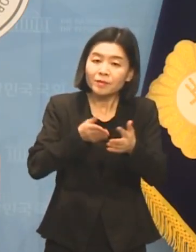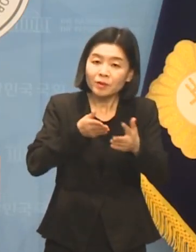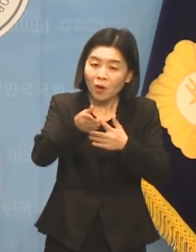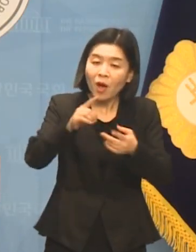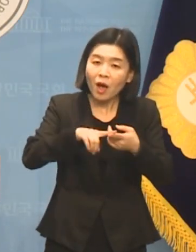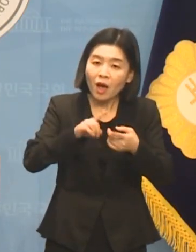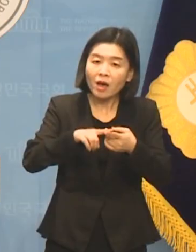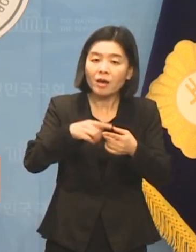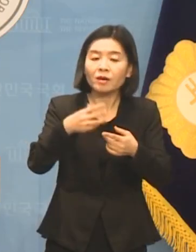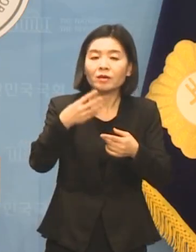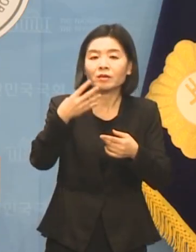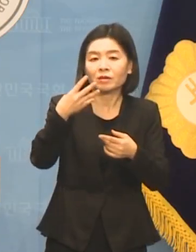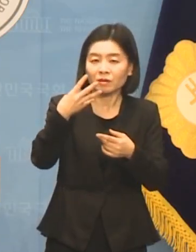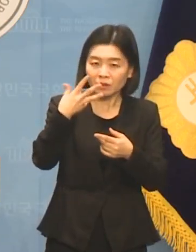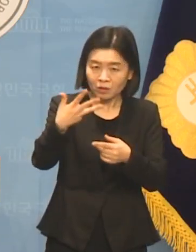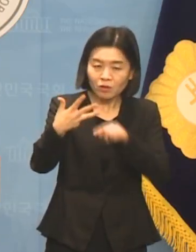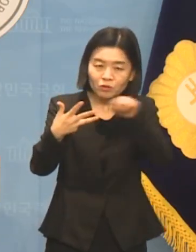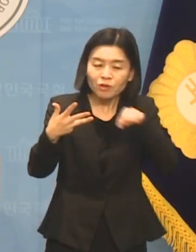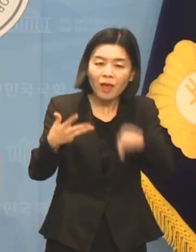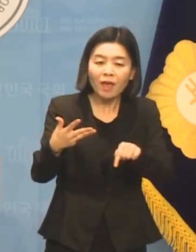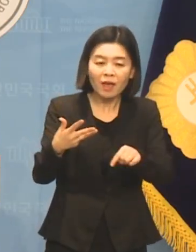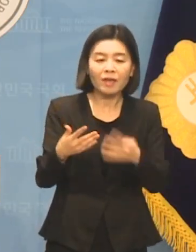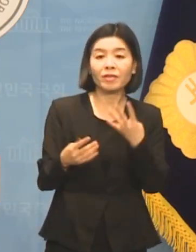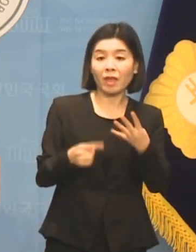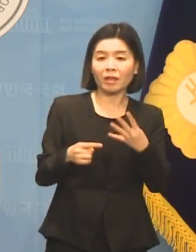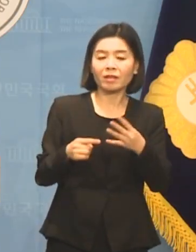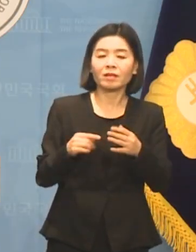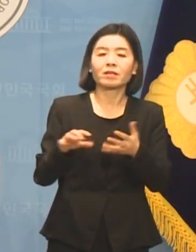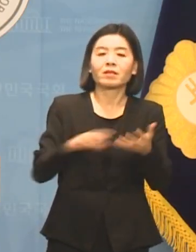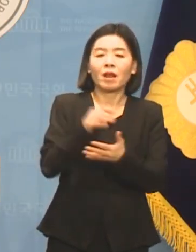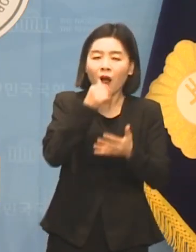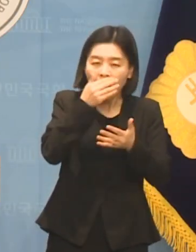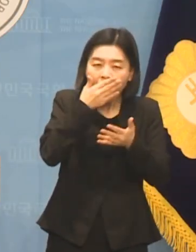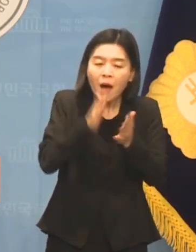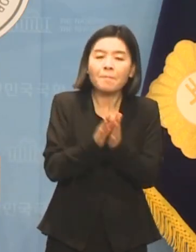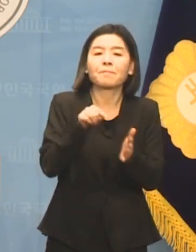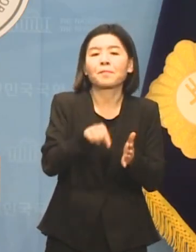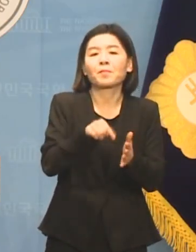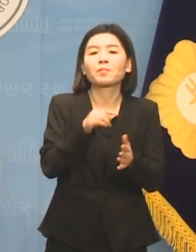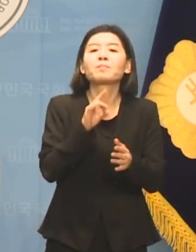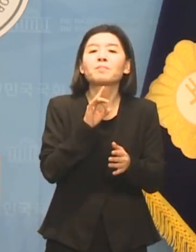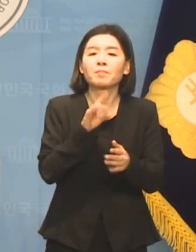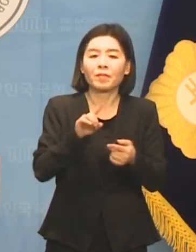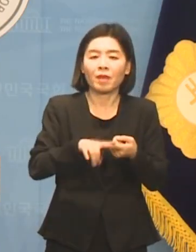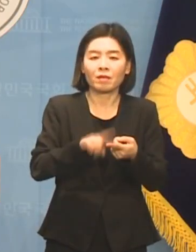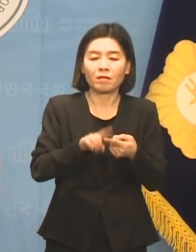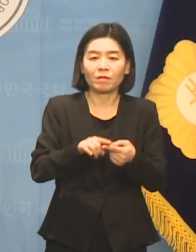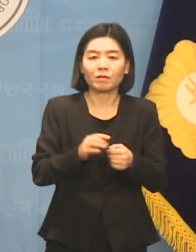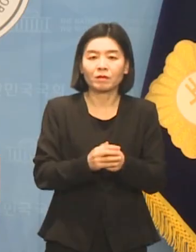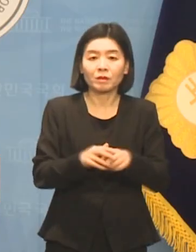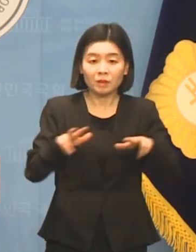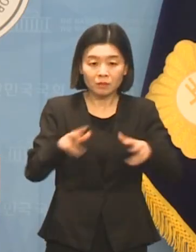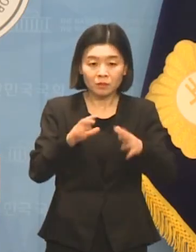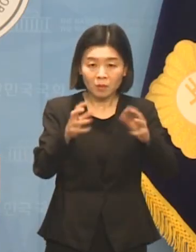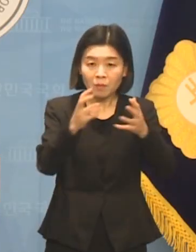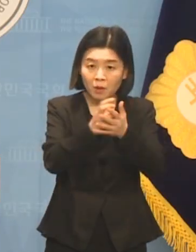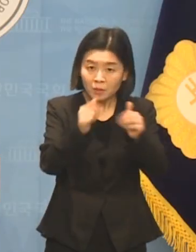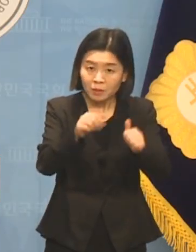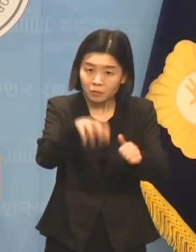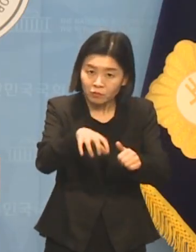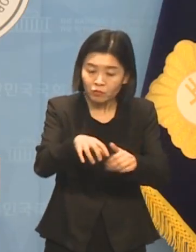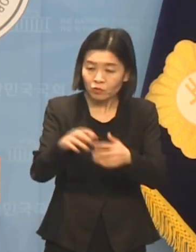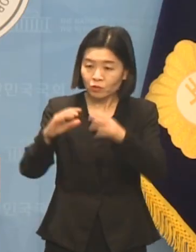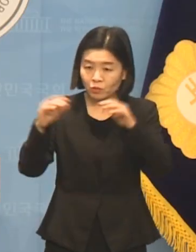대한 건입니다. 특히 오늘 헌법재판소 결정문 상으로도 국회 탄핵 소추는